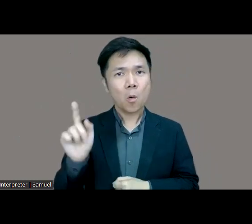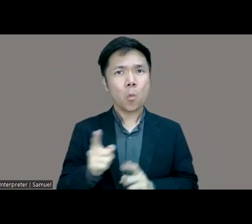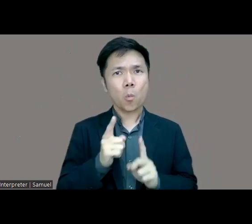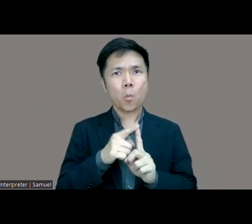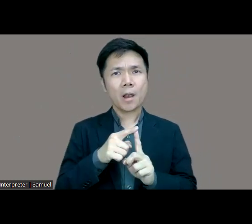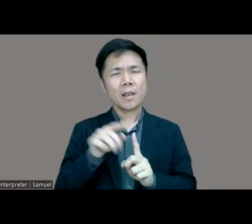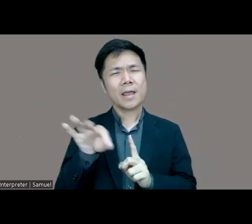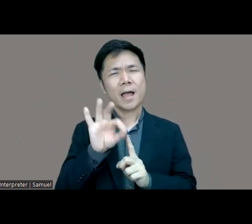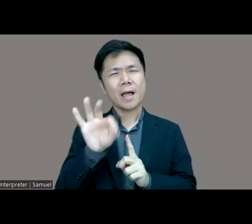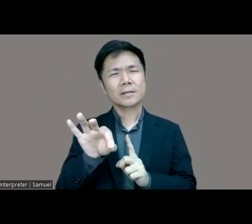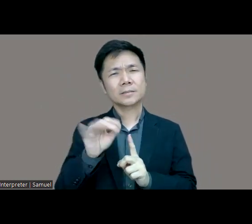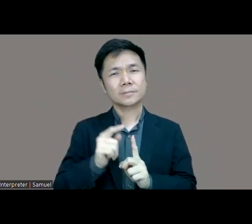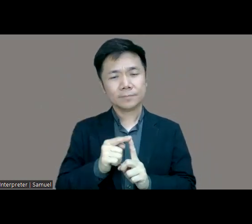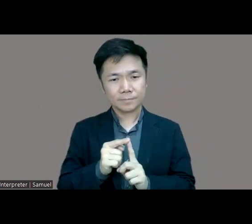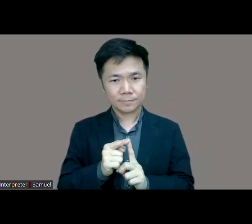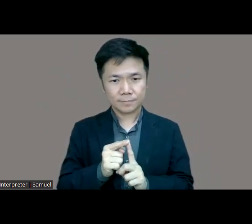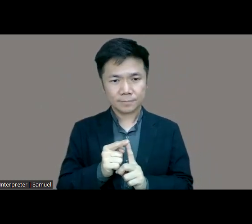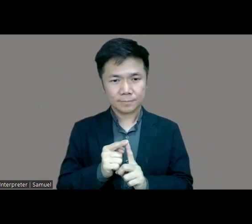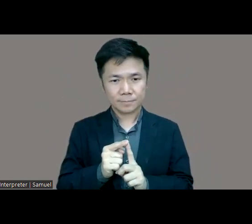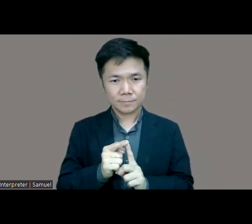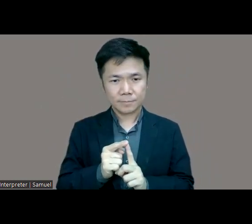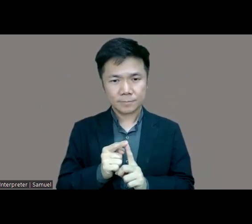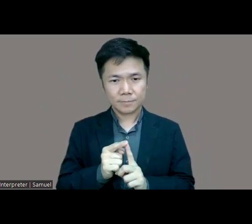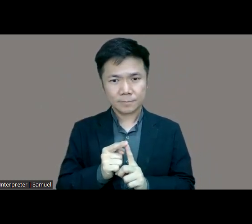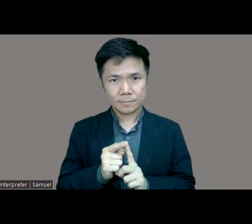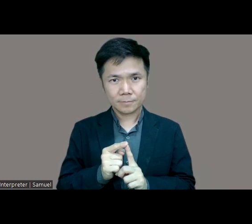Il y a quelque chose que j'ai besoin de mentionner